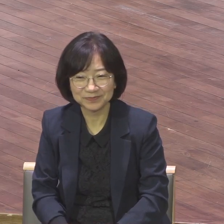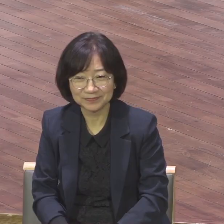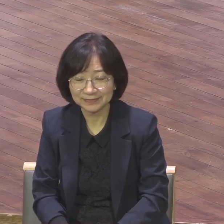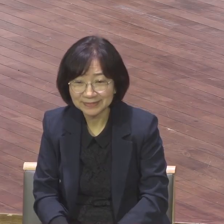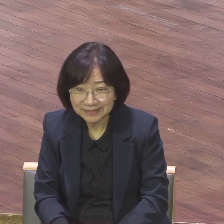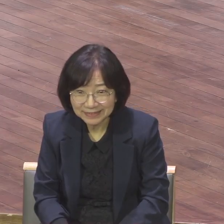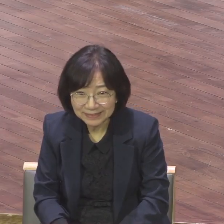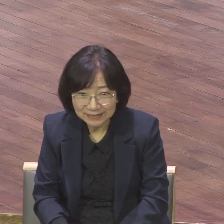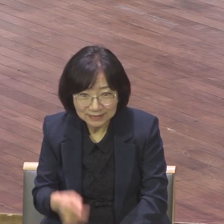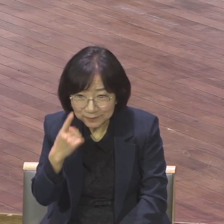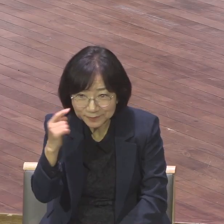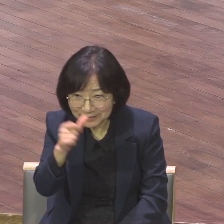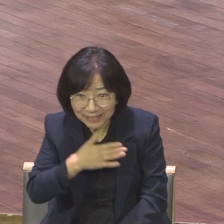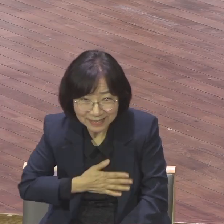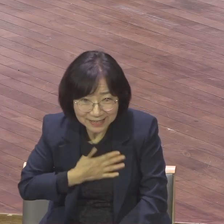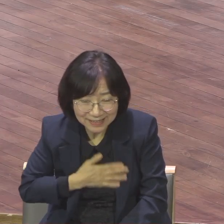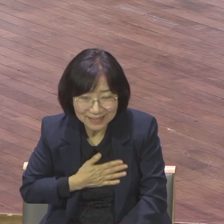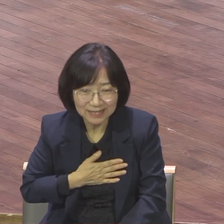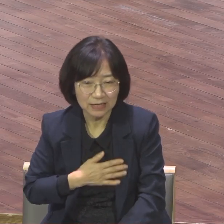눈치챘어요?